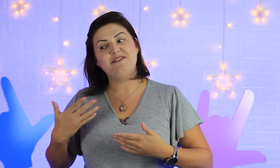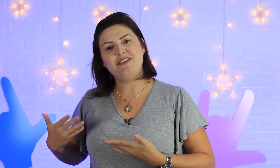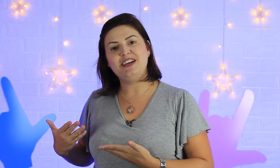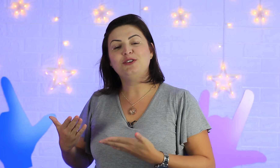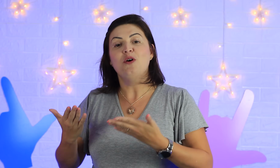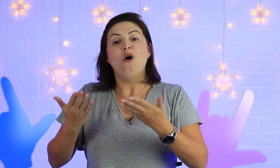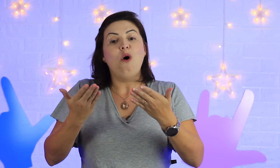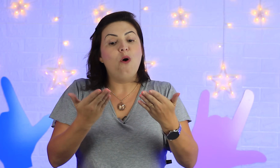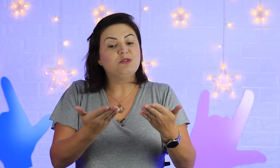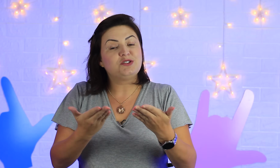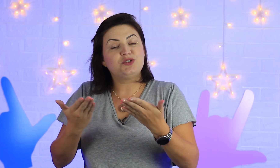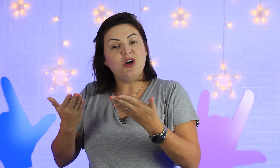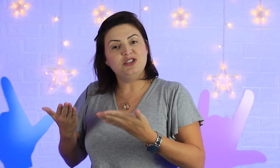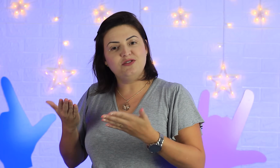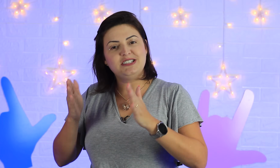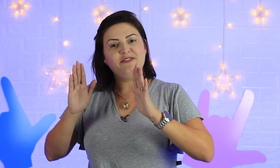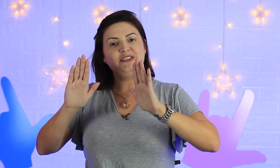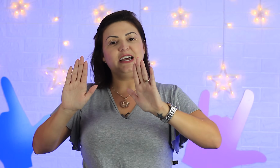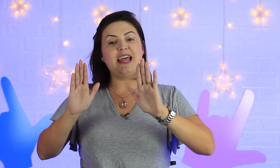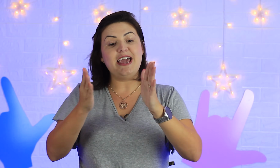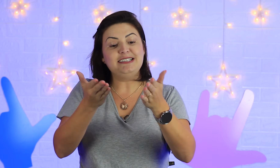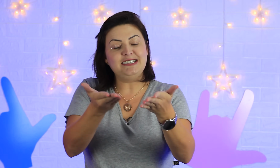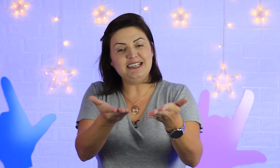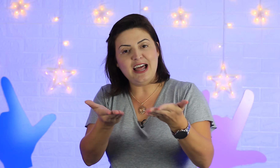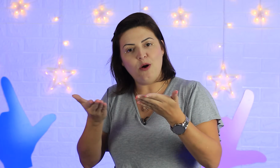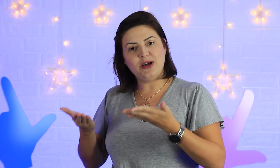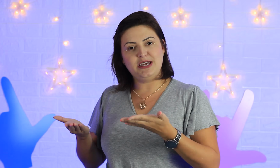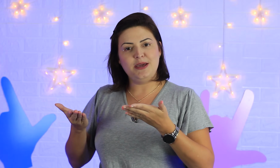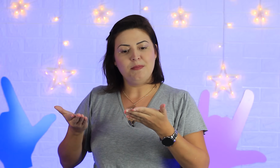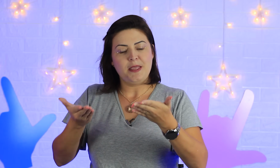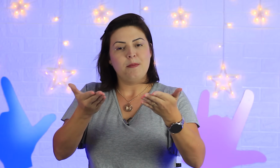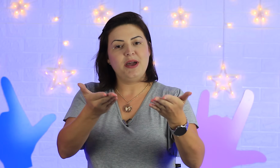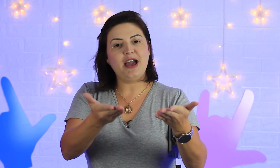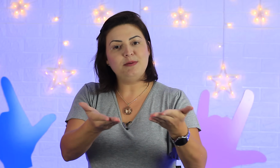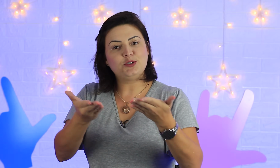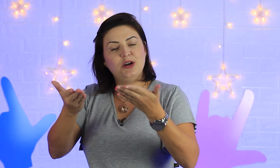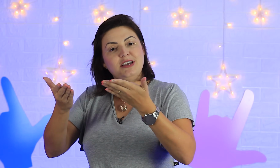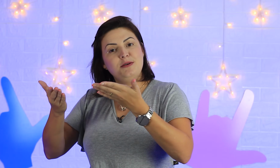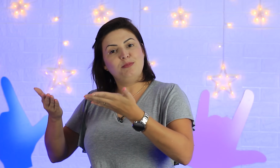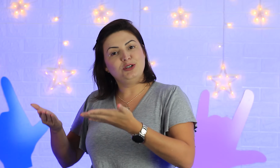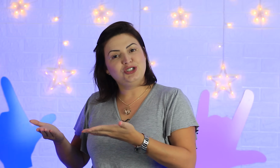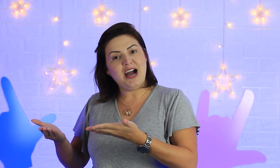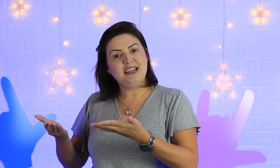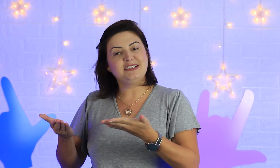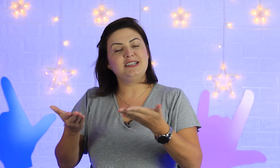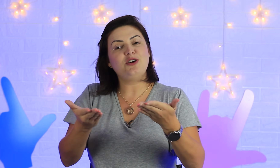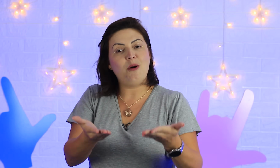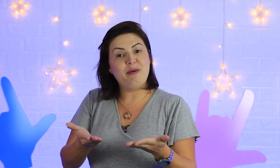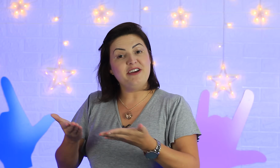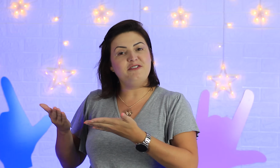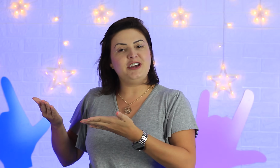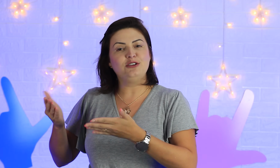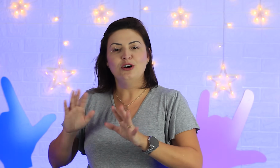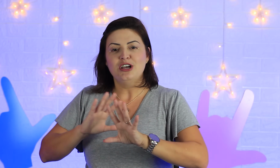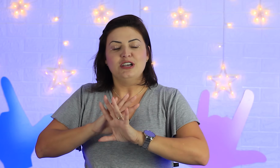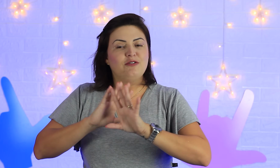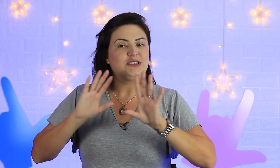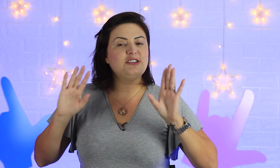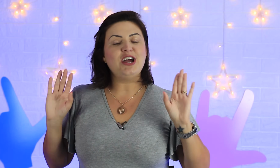-vindo. Ou só de você fizer esse sinal aqui, pegar a pessoa e puxar assim, Bem-vindo. Você já